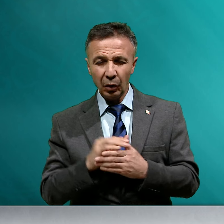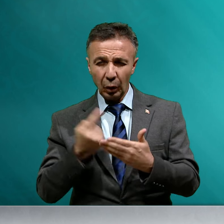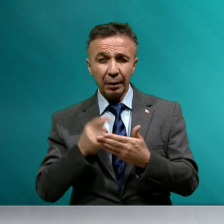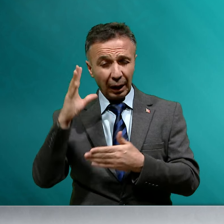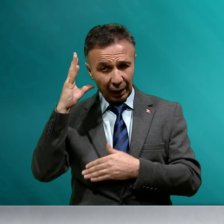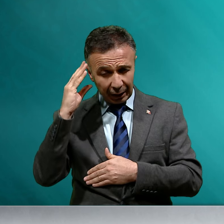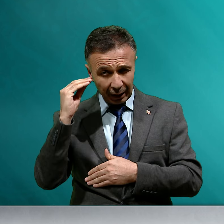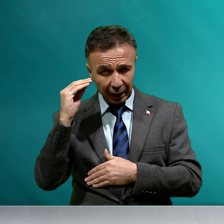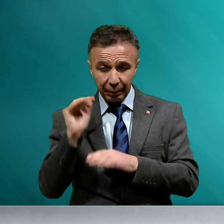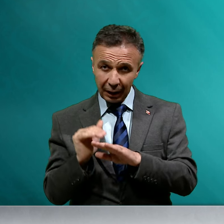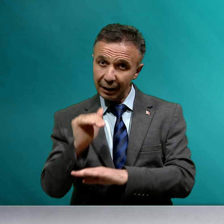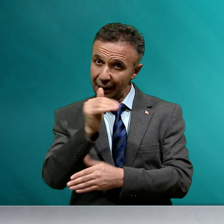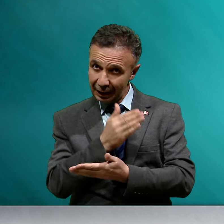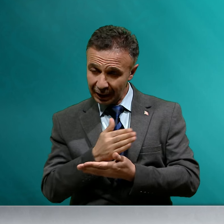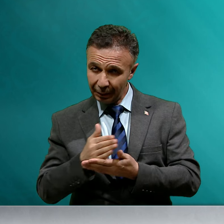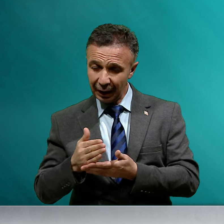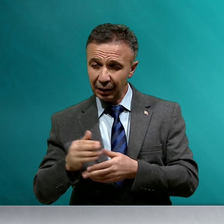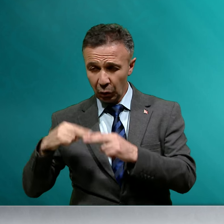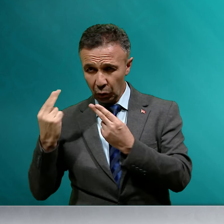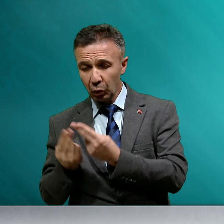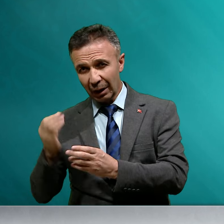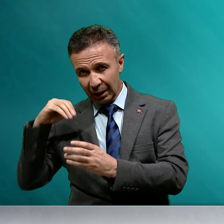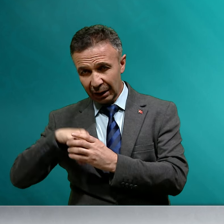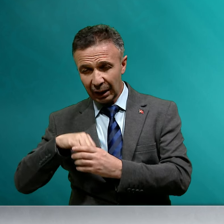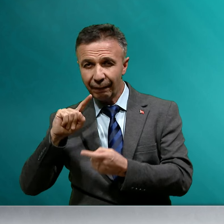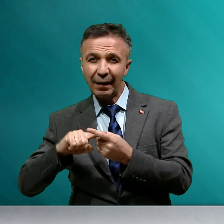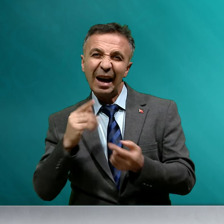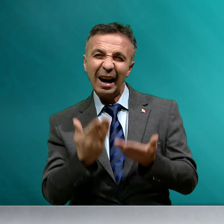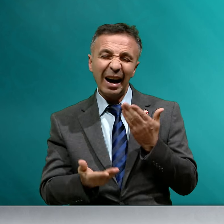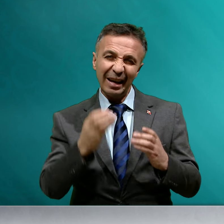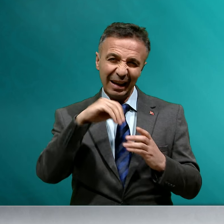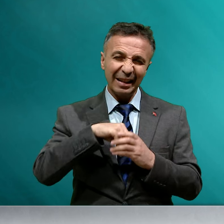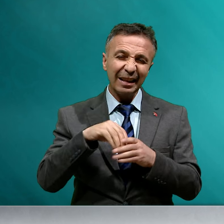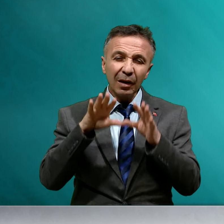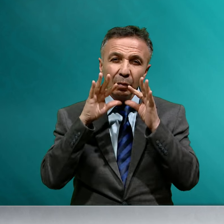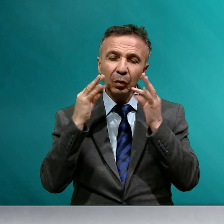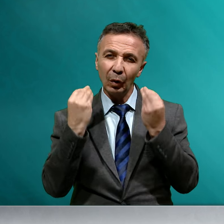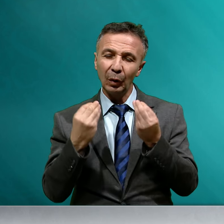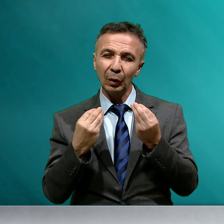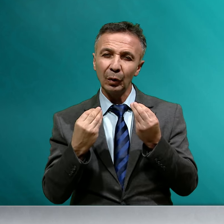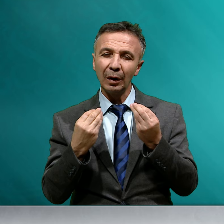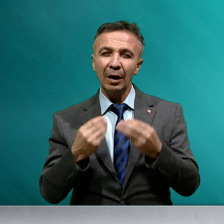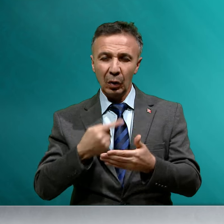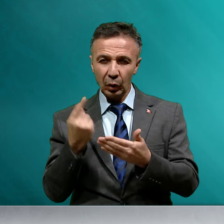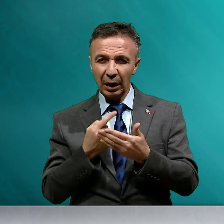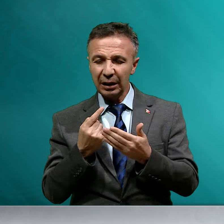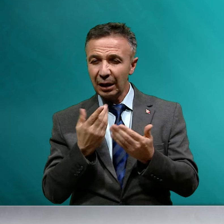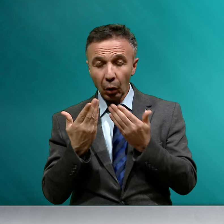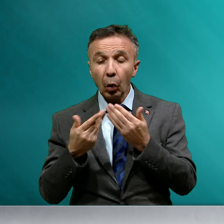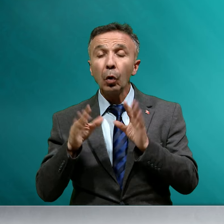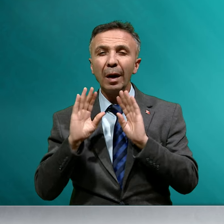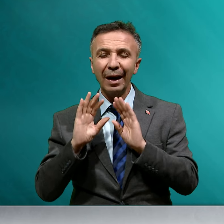yaşayan dünya ve ahiret saadetine ulaşır. Kendini ondan yoksun